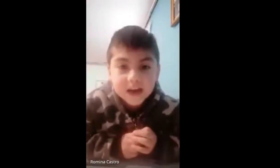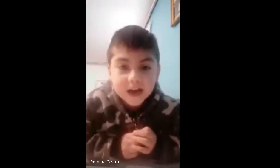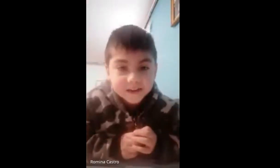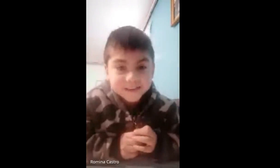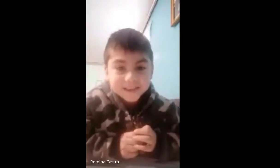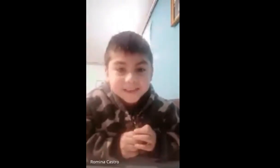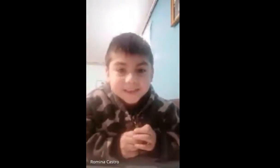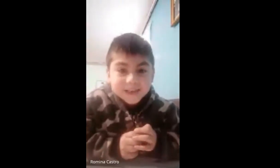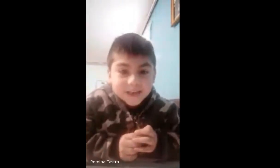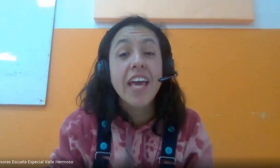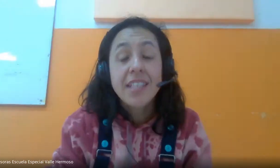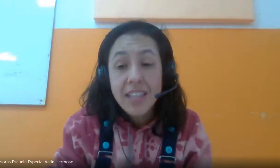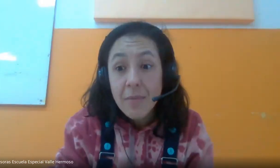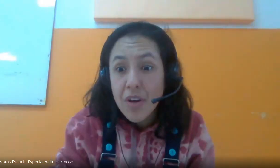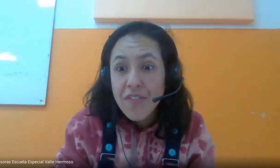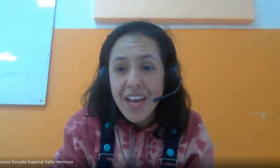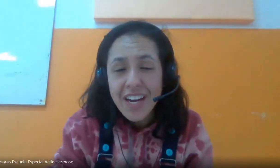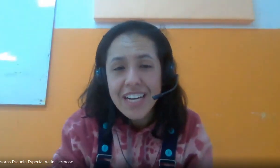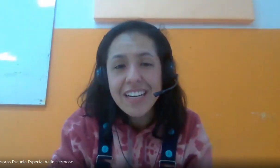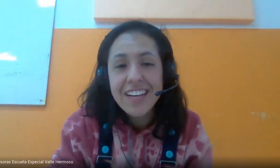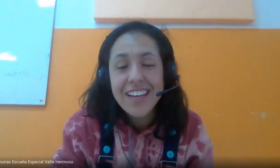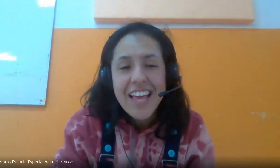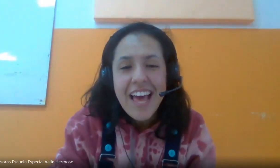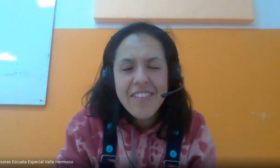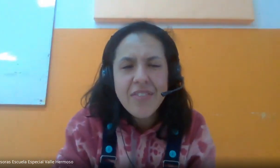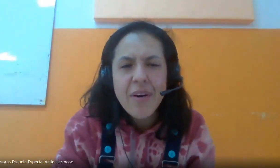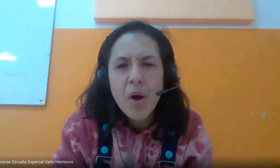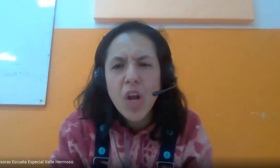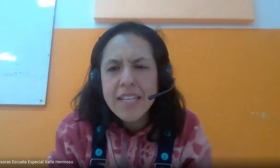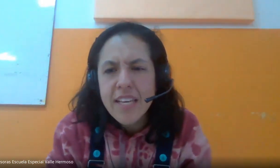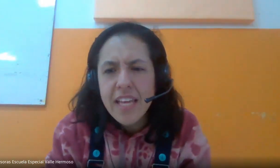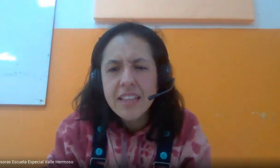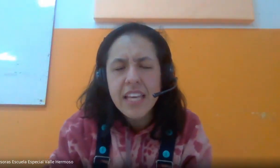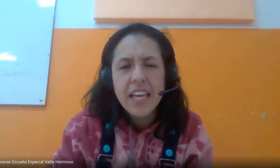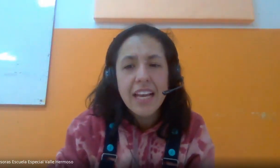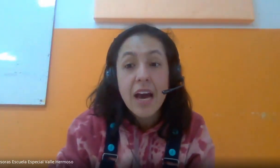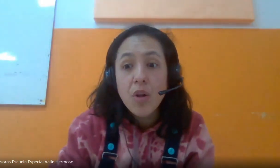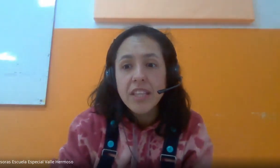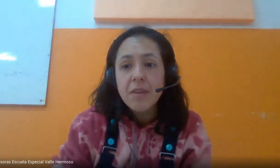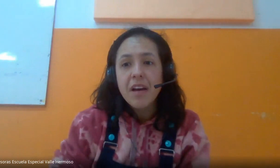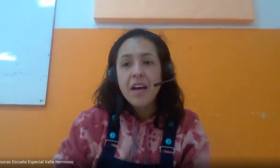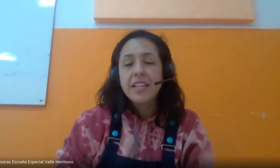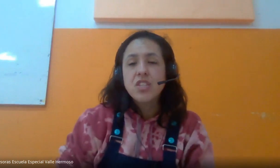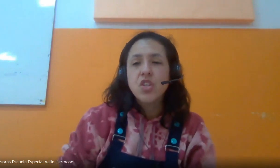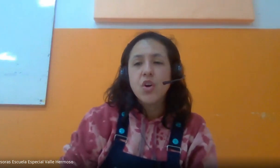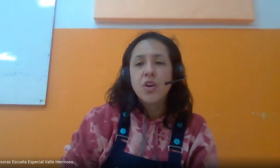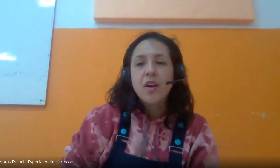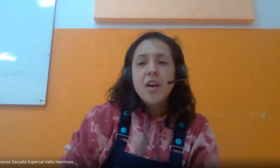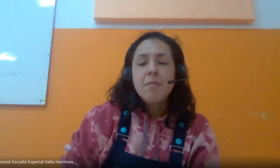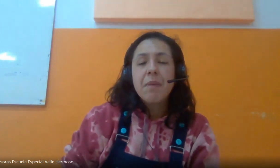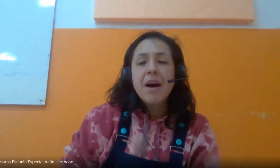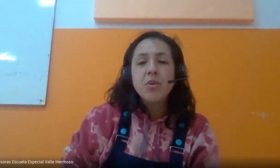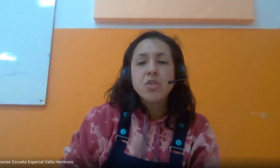¡Orquesta! ¡Orquesta! ¡Muy bien! A ver, vamos con la siguiente, la última. Atención, vamos,